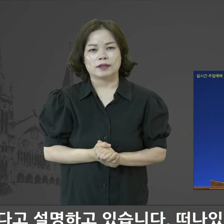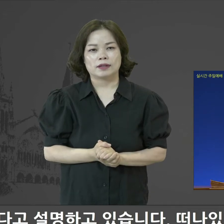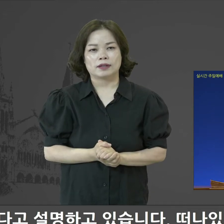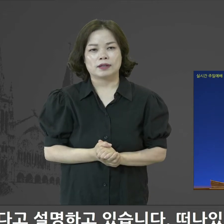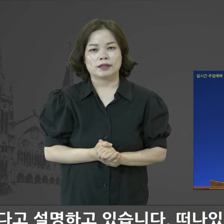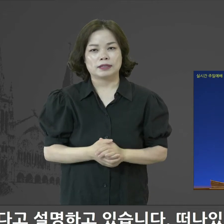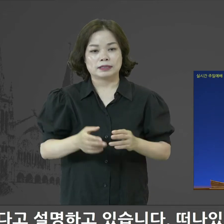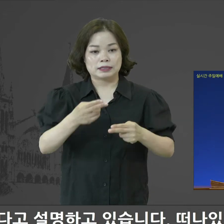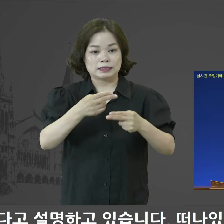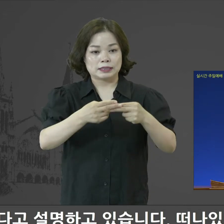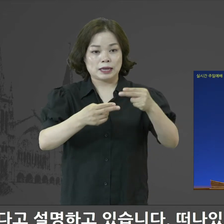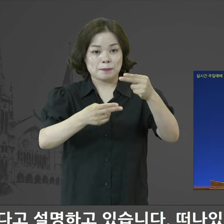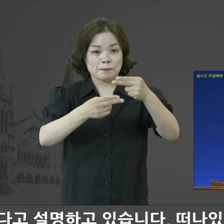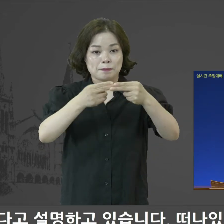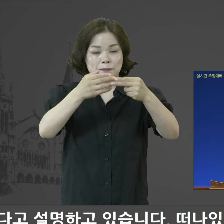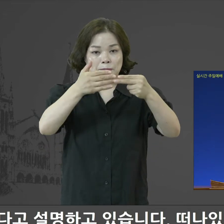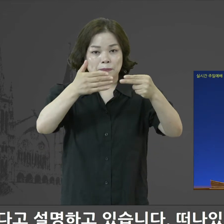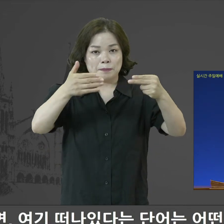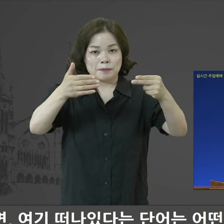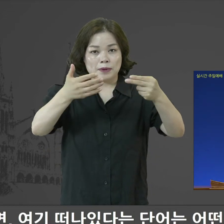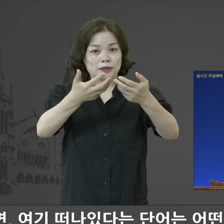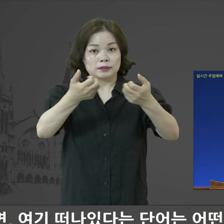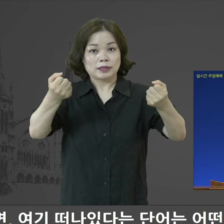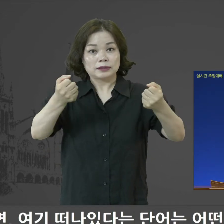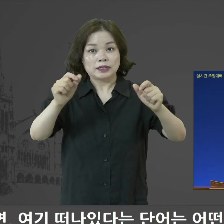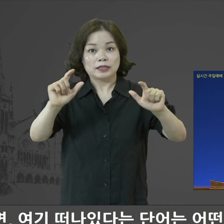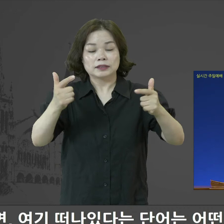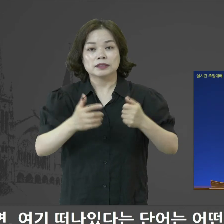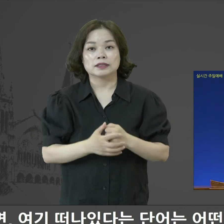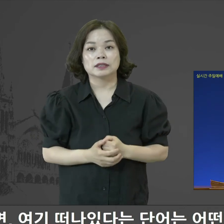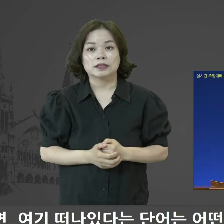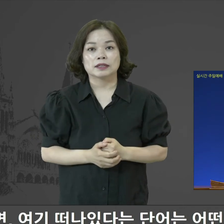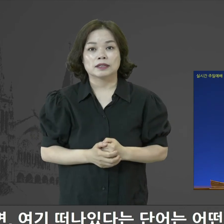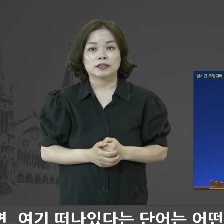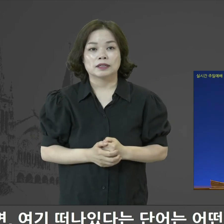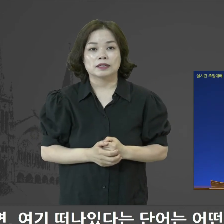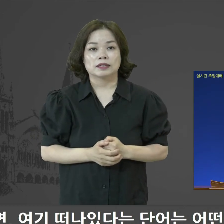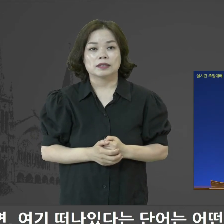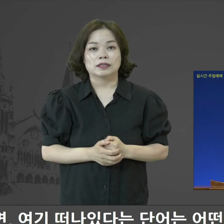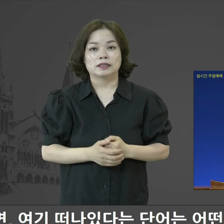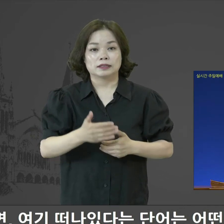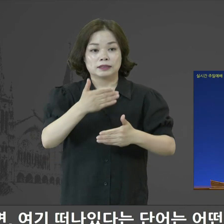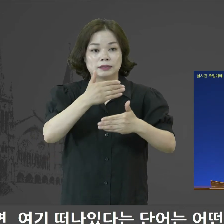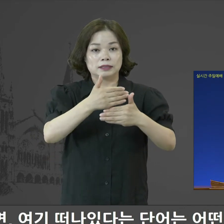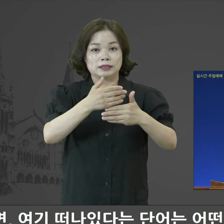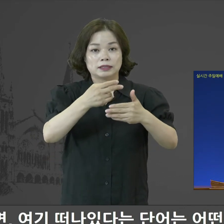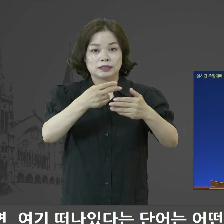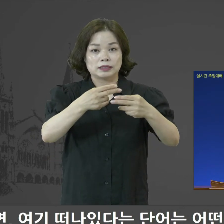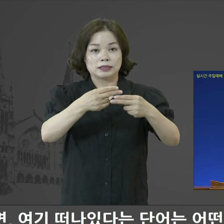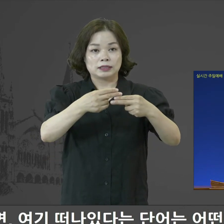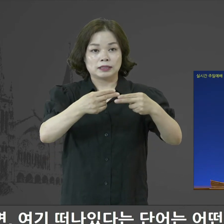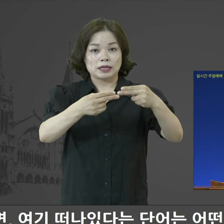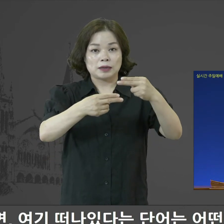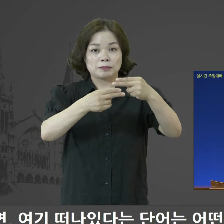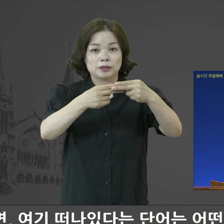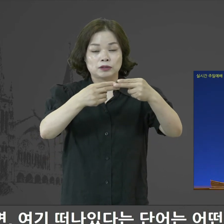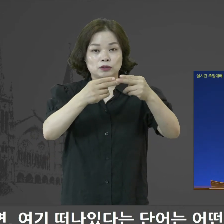딱 세워서 분리시킨 것이 아닙니다. 담을 세우고 문을